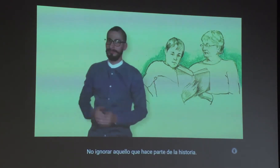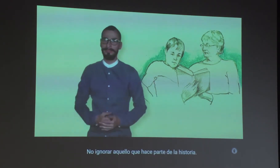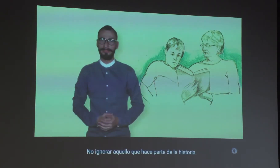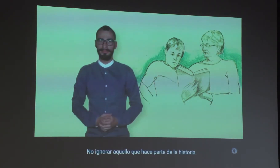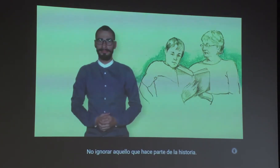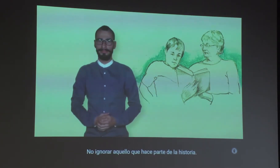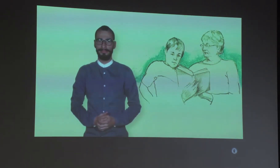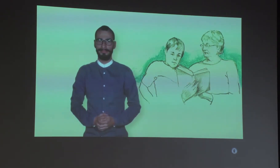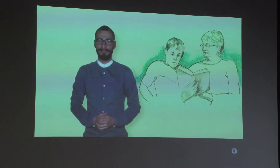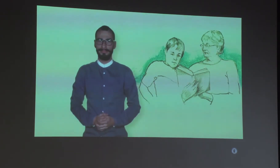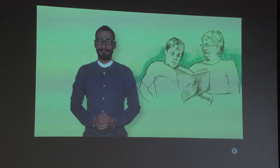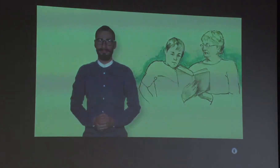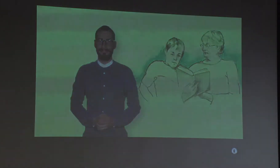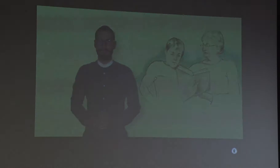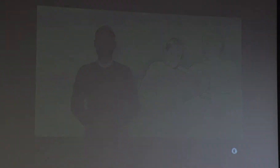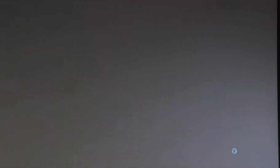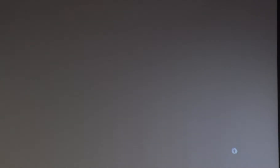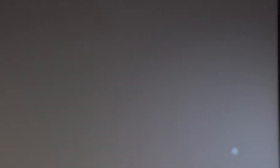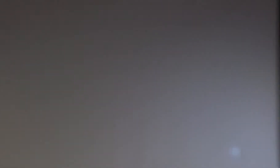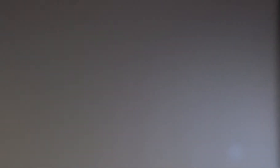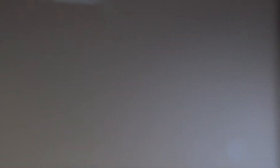de la historia.